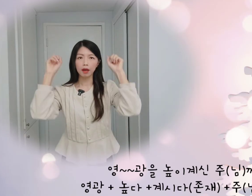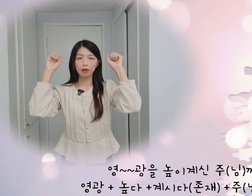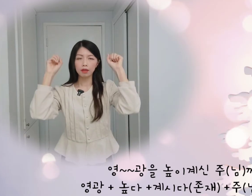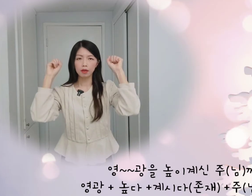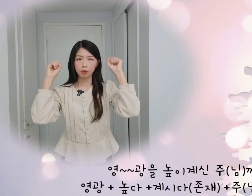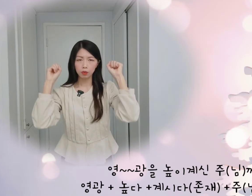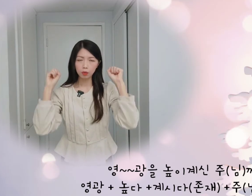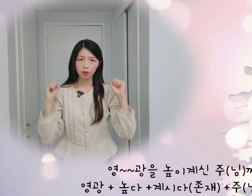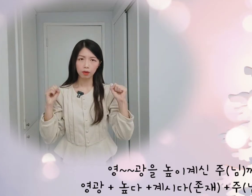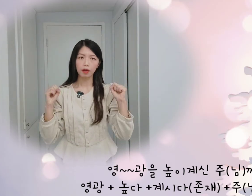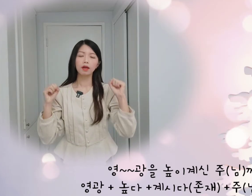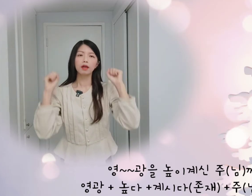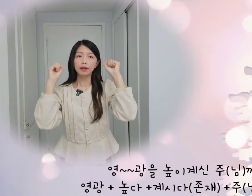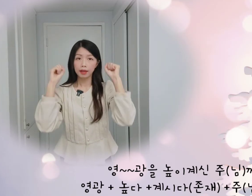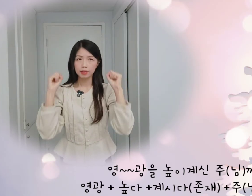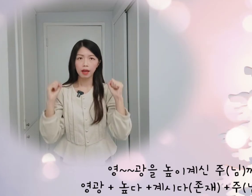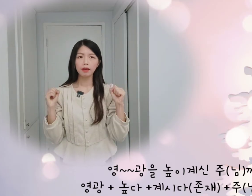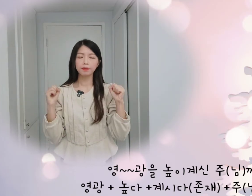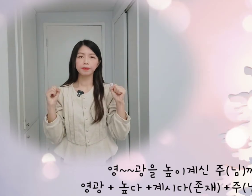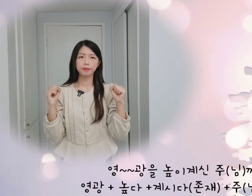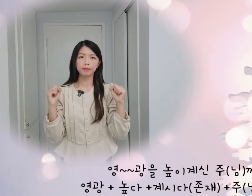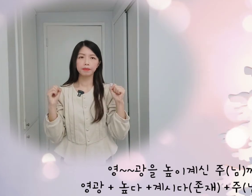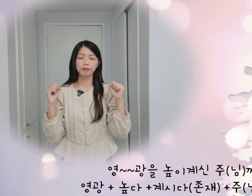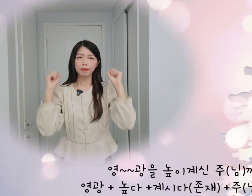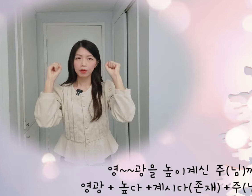내려주시면 돼요. 양쪽으로 이렇게 계시다,